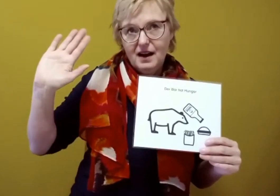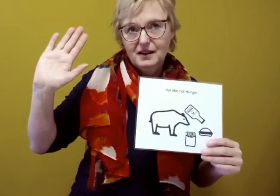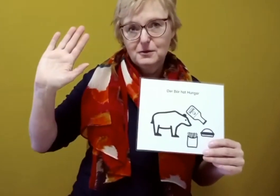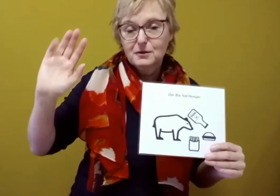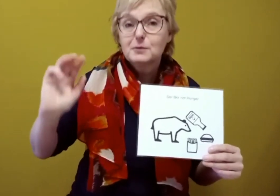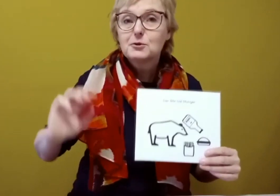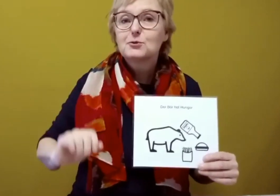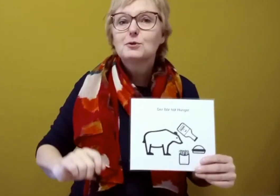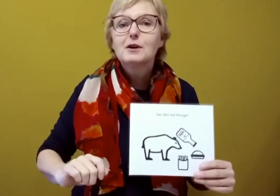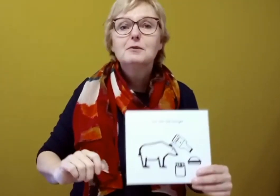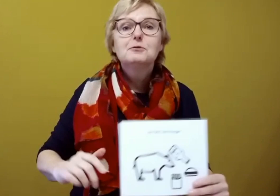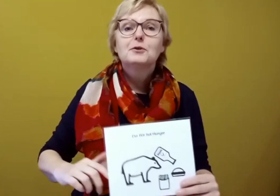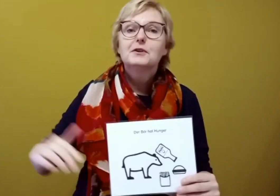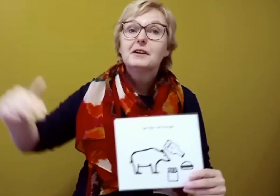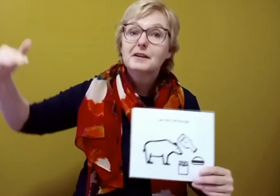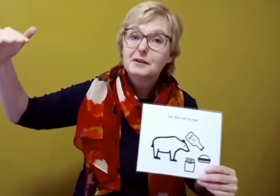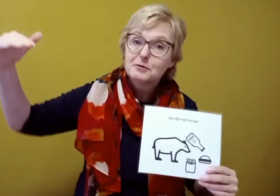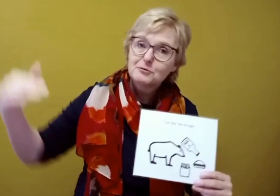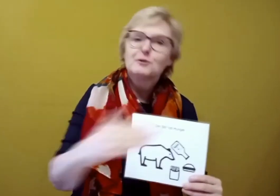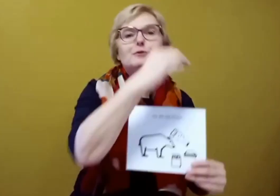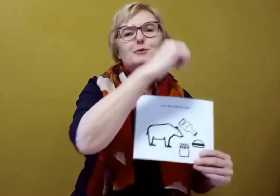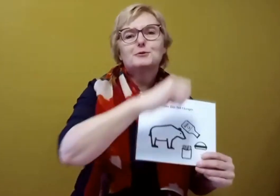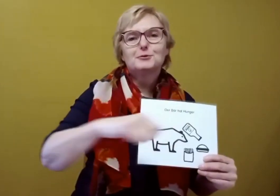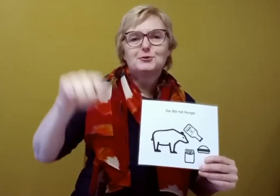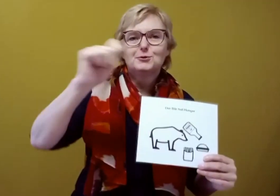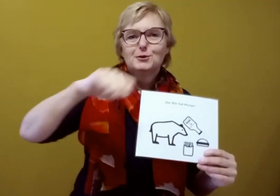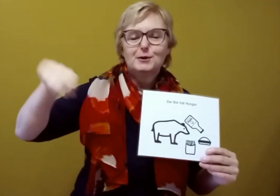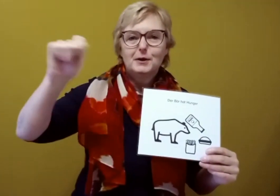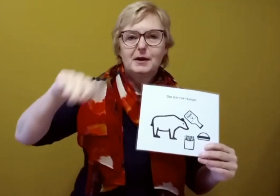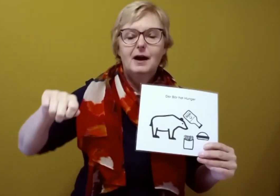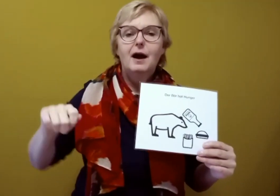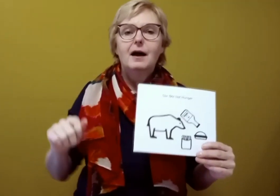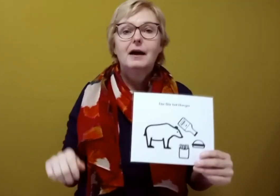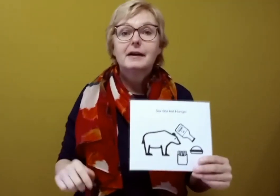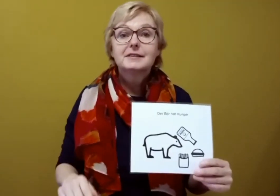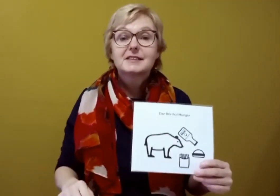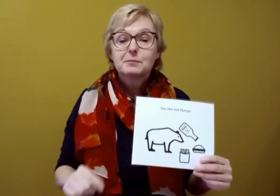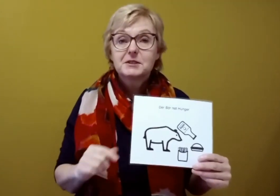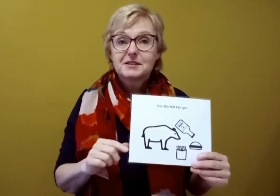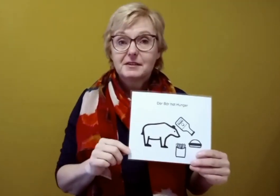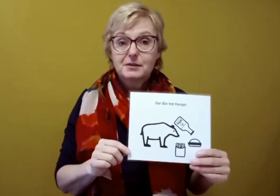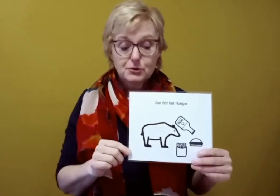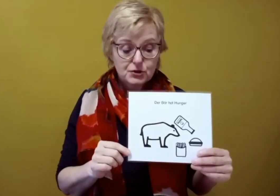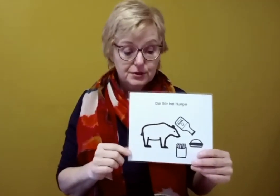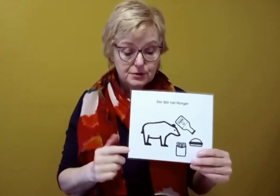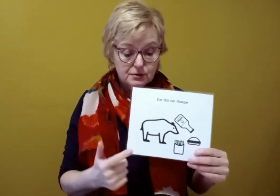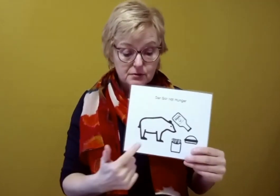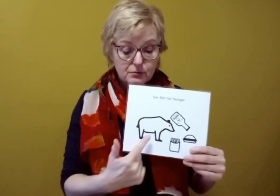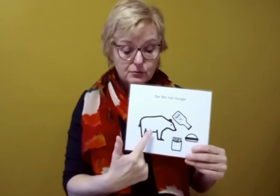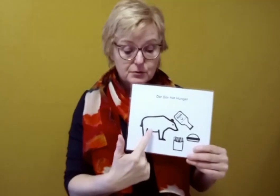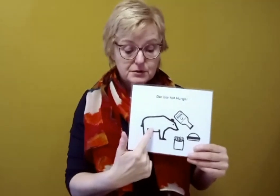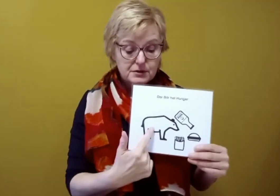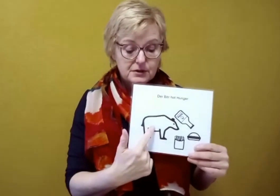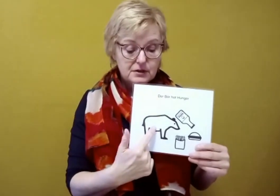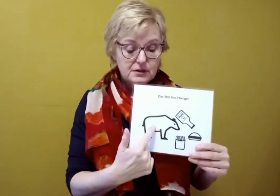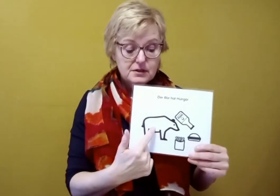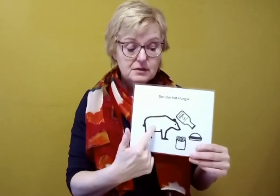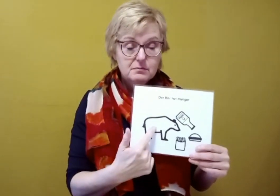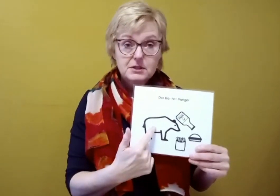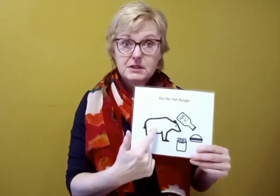Hallo, liebe Schüler von der Fluxusschule. Jetzt gibt es eine Geschichte von diesem